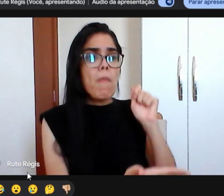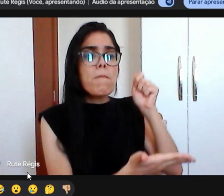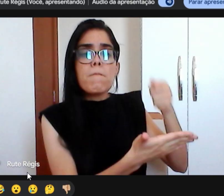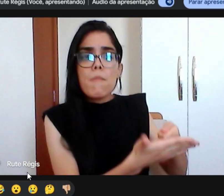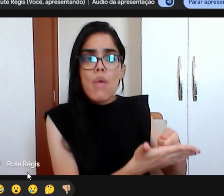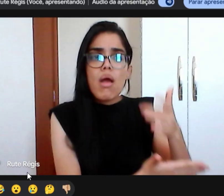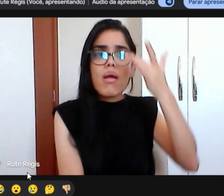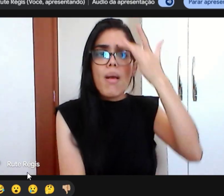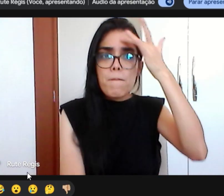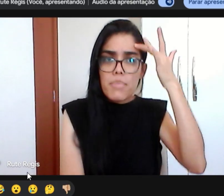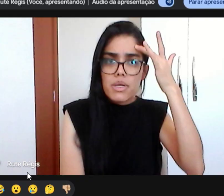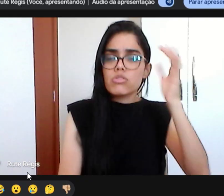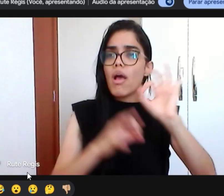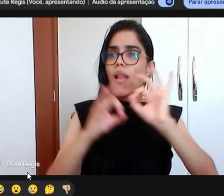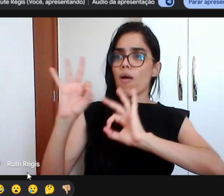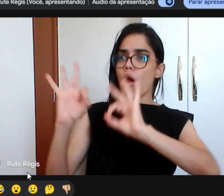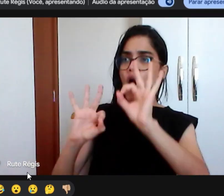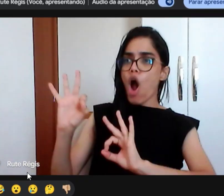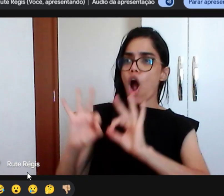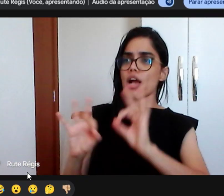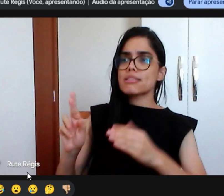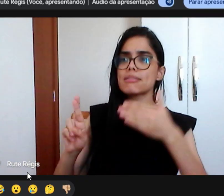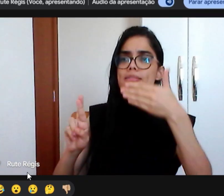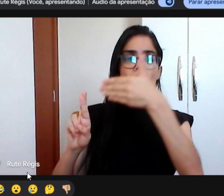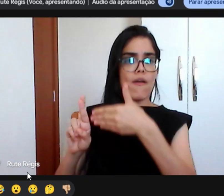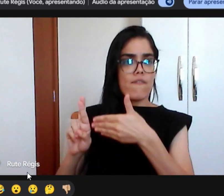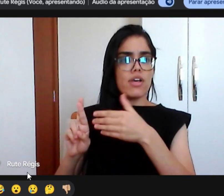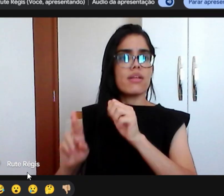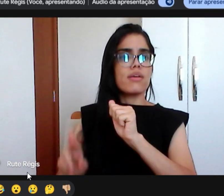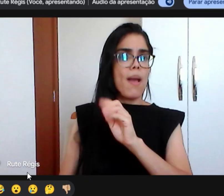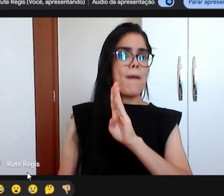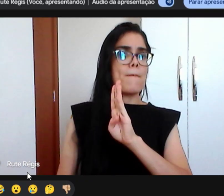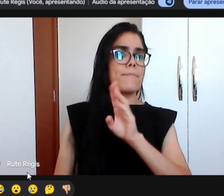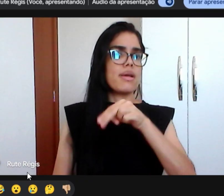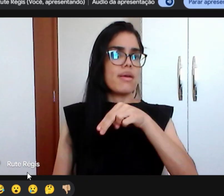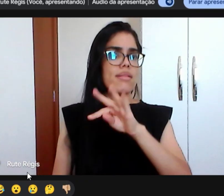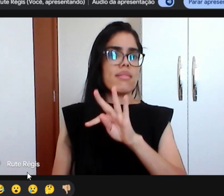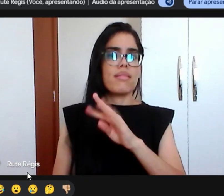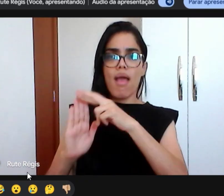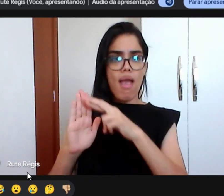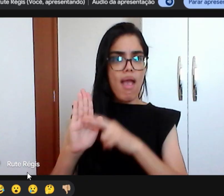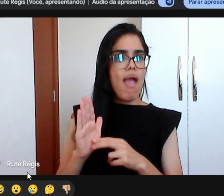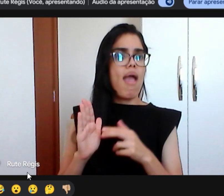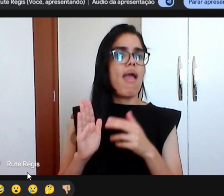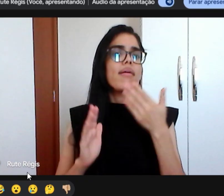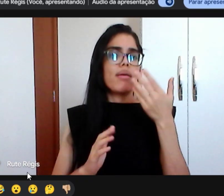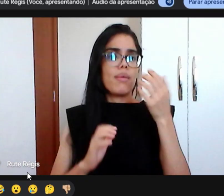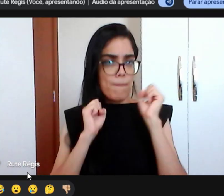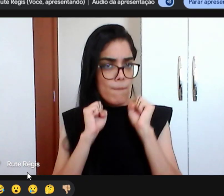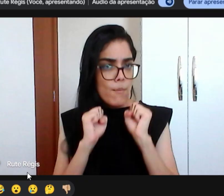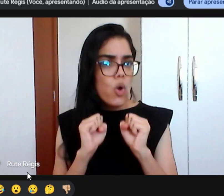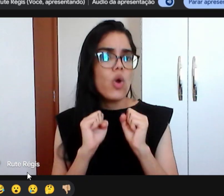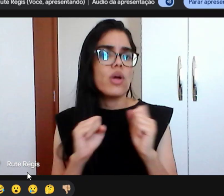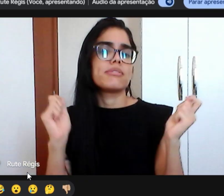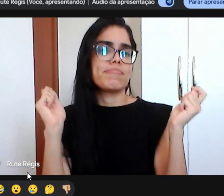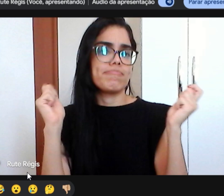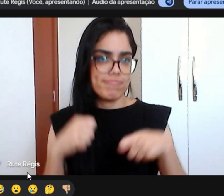ABNT, pode pagar um profissional para organizar essas referências, não há nenhum